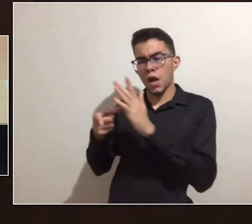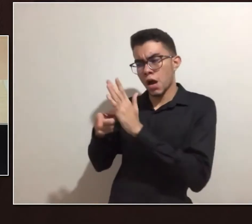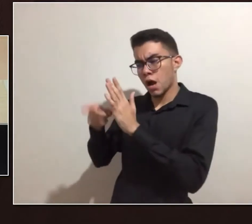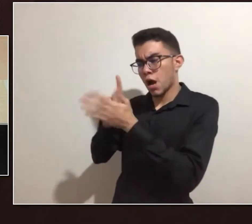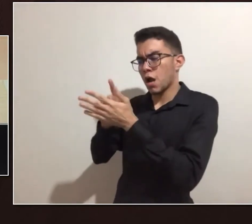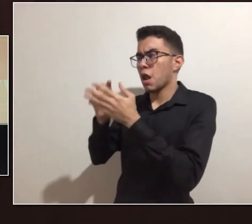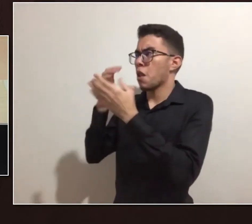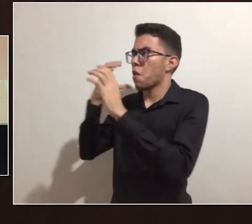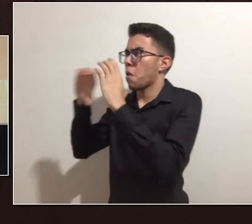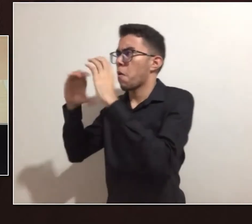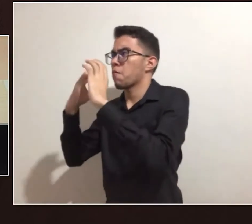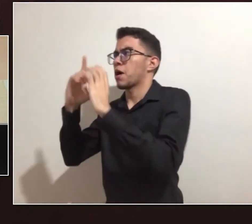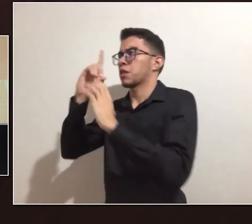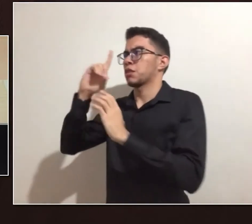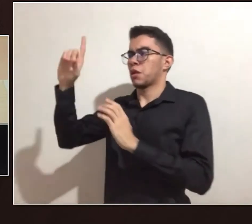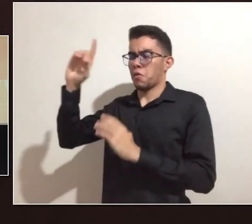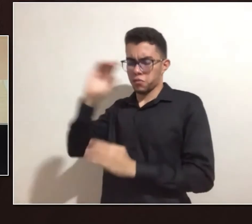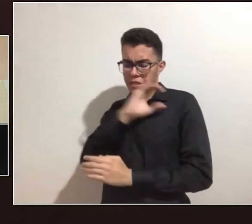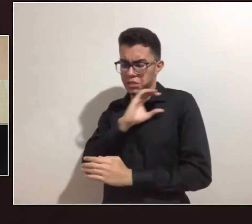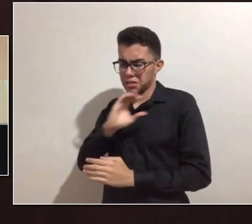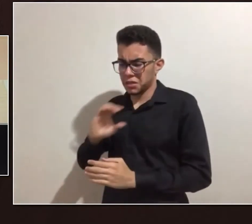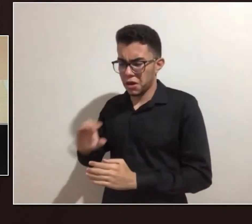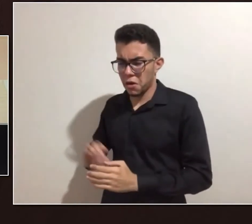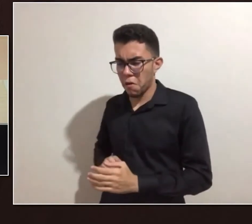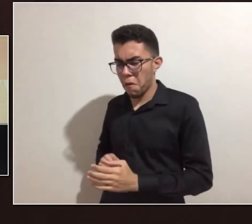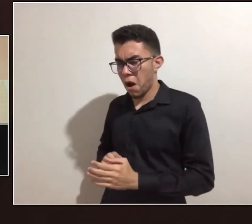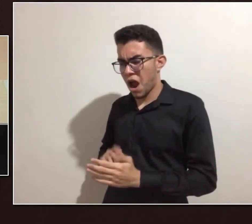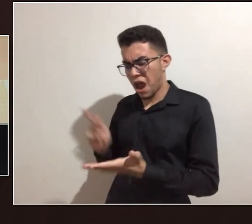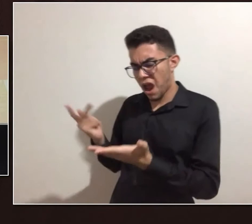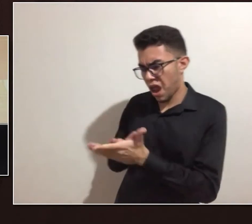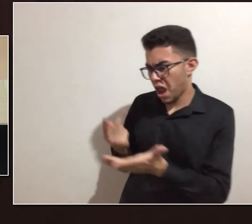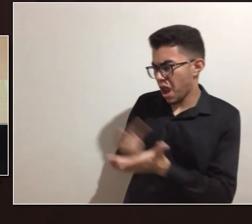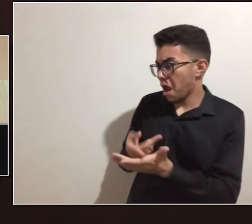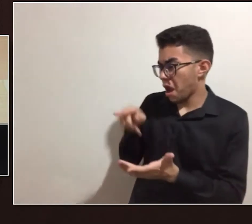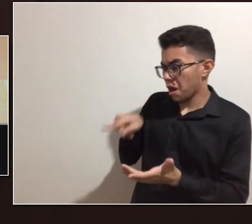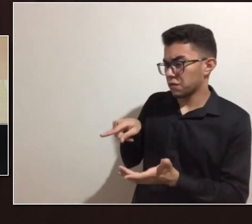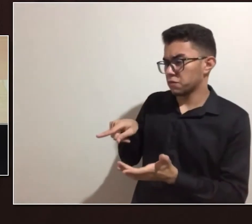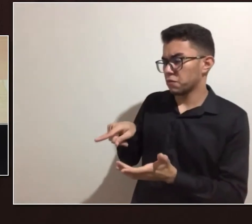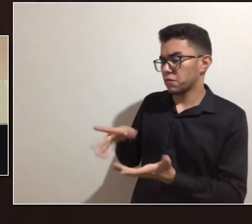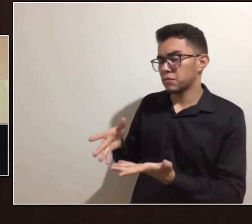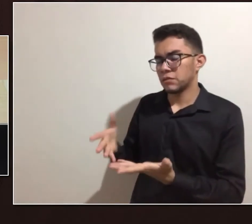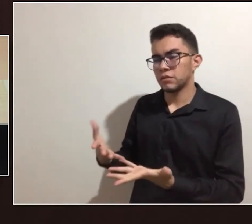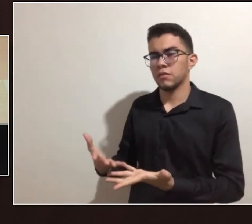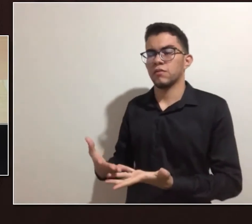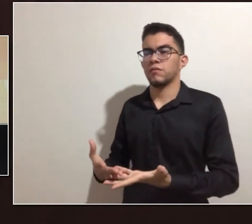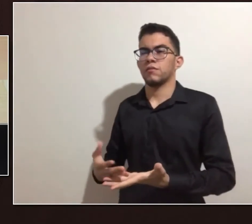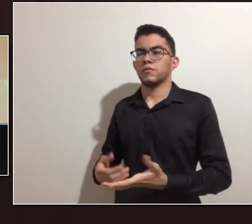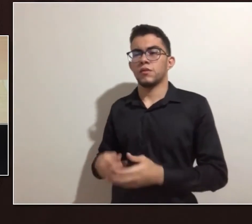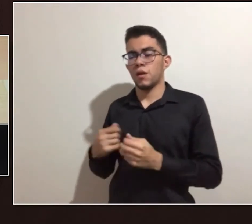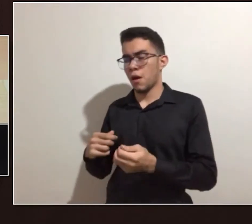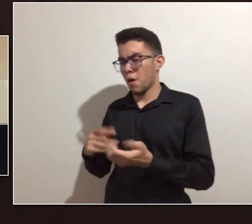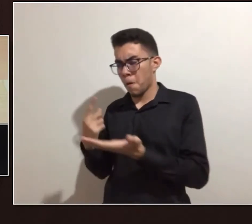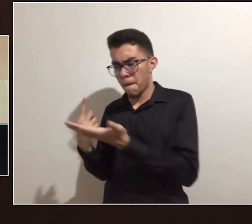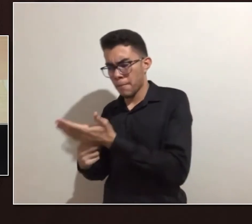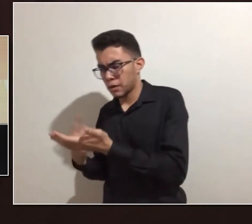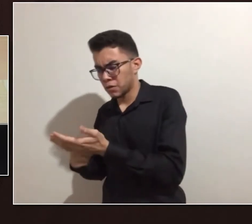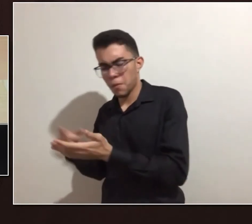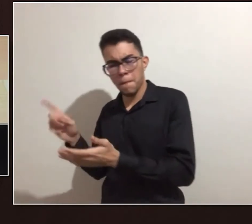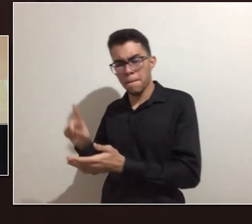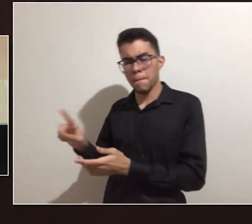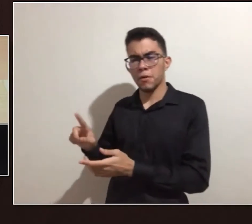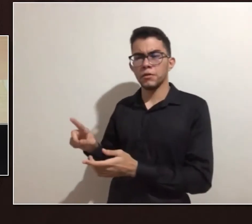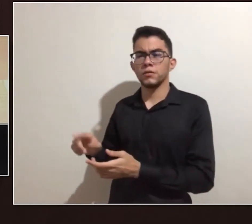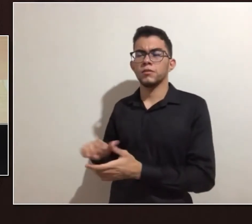para Cristo, e como Cristo era como um Deus para eles, e se comprometer a não cometer maldade, furto, roubo